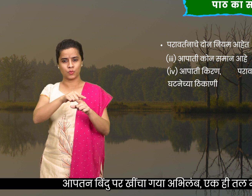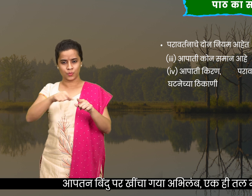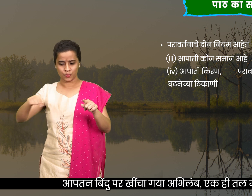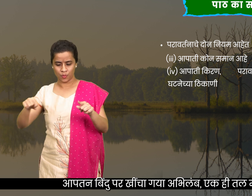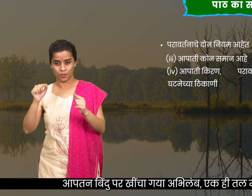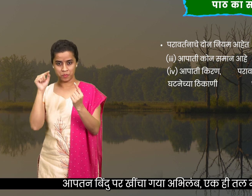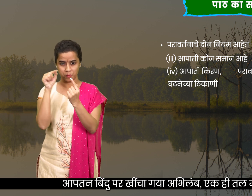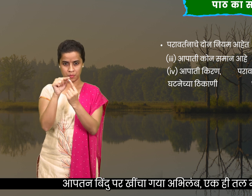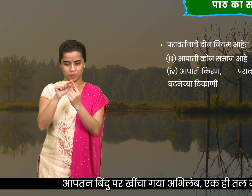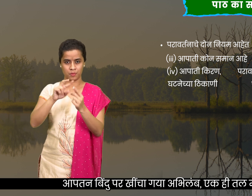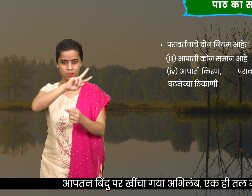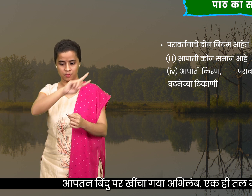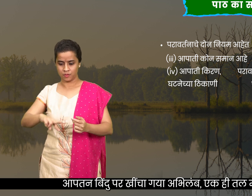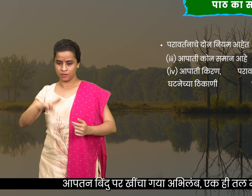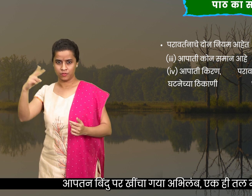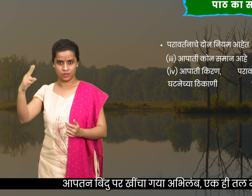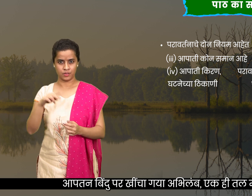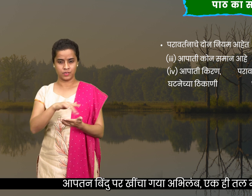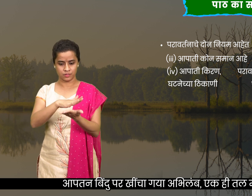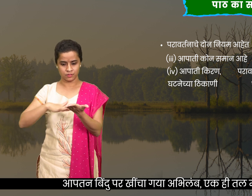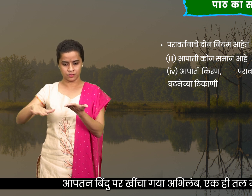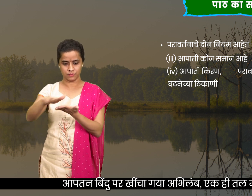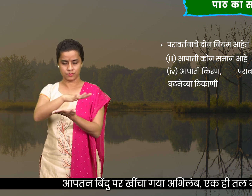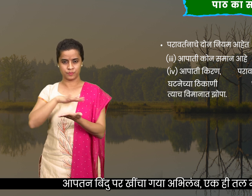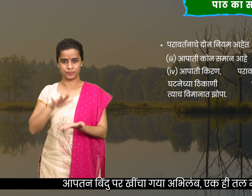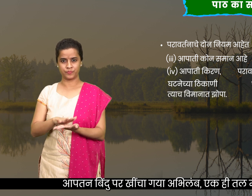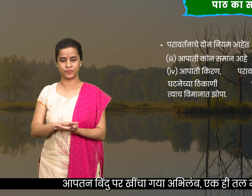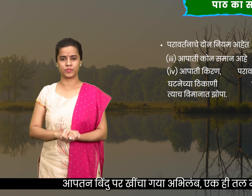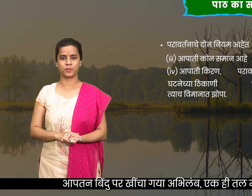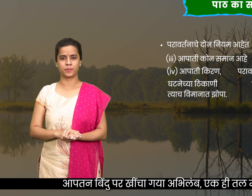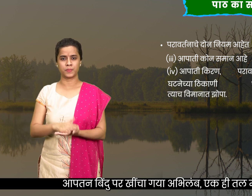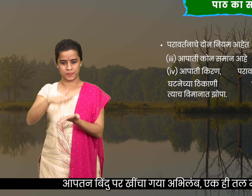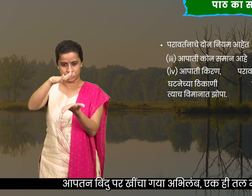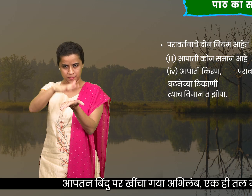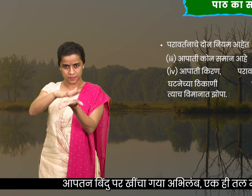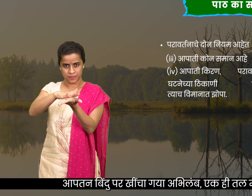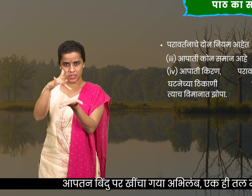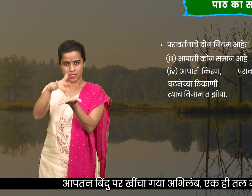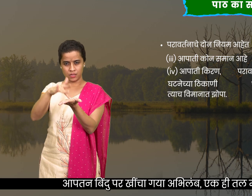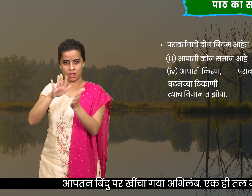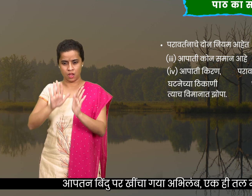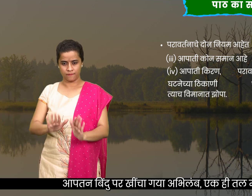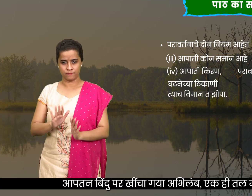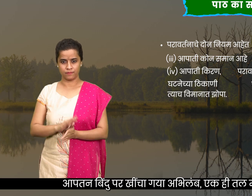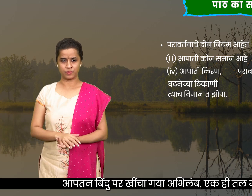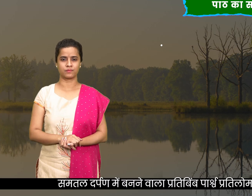आपतन बिंदु पर खींचा गया अभिलंब एक ही तल में स्थित होता है।